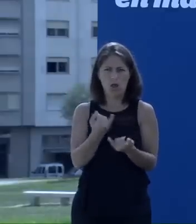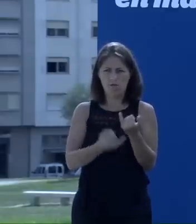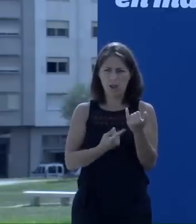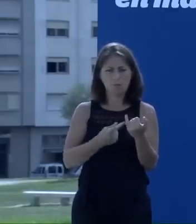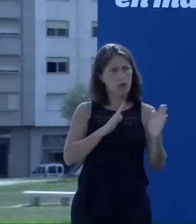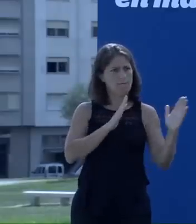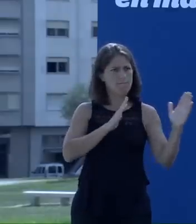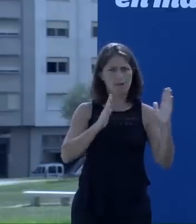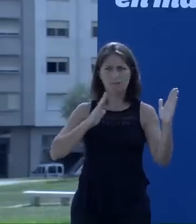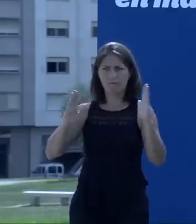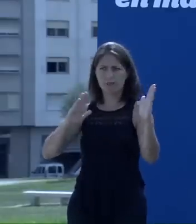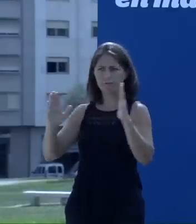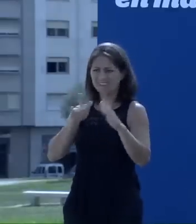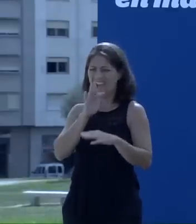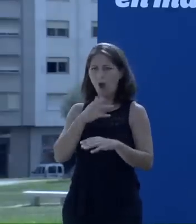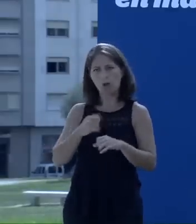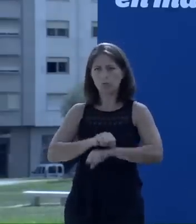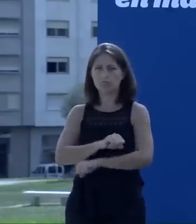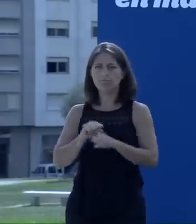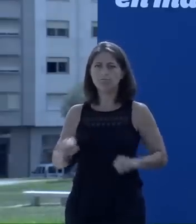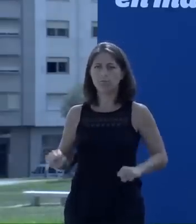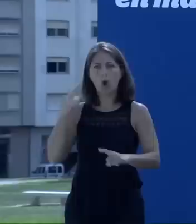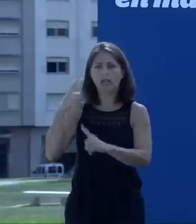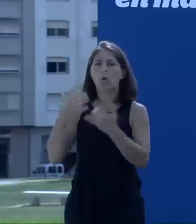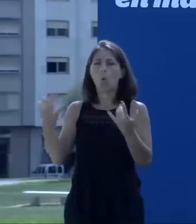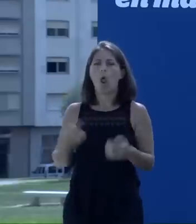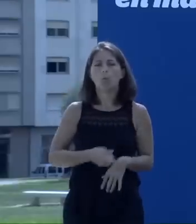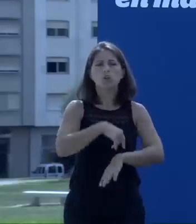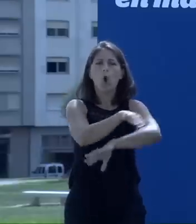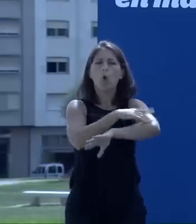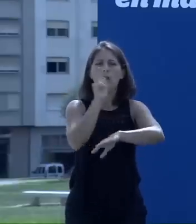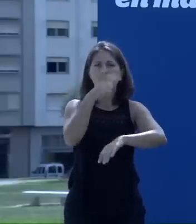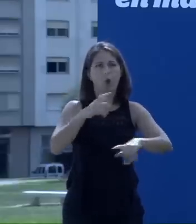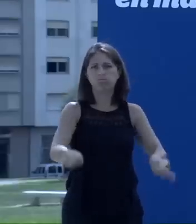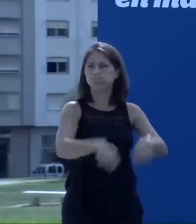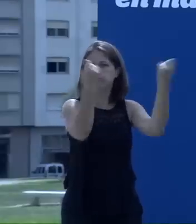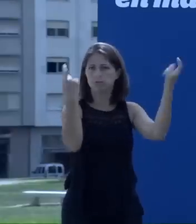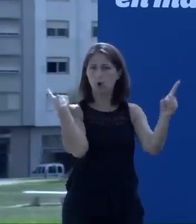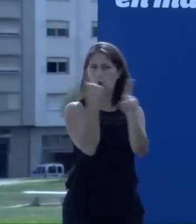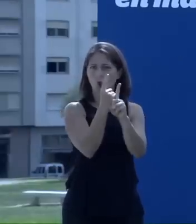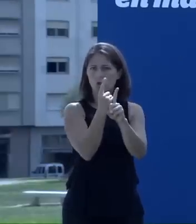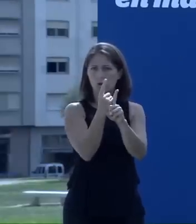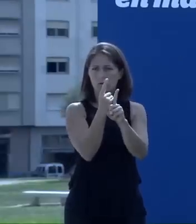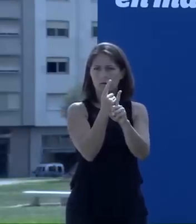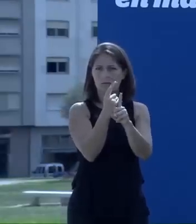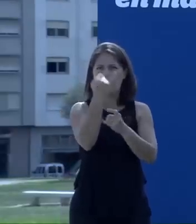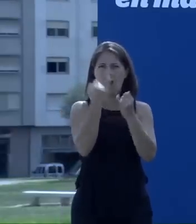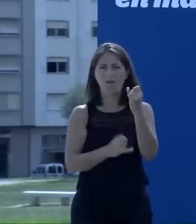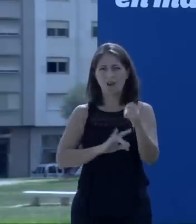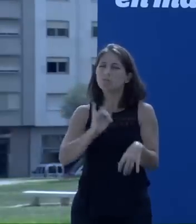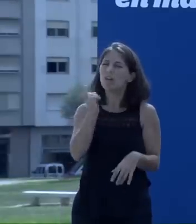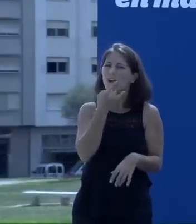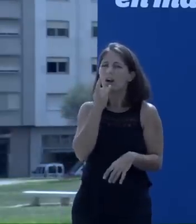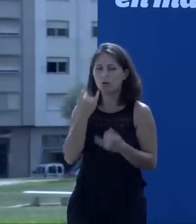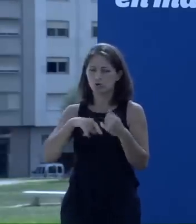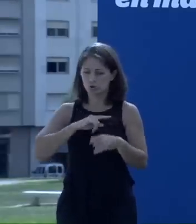conforma unha sólida alternativa en clave de ruptura co desgoberno do señor Feijóo. Todo elo fixo de nós o que somos hoxe, herdeiros